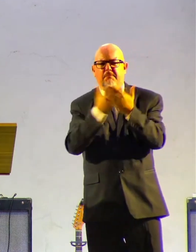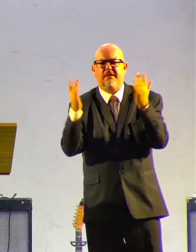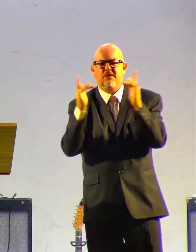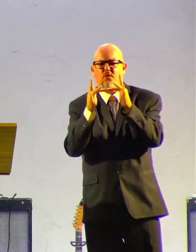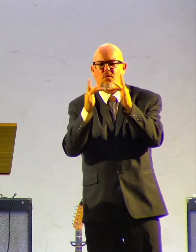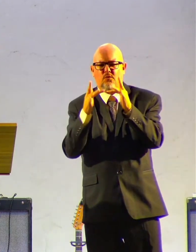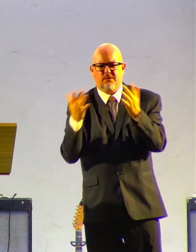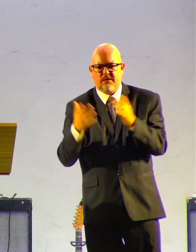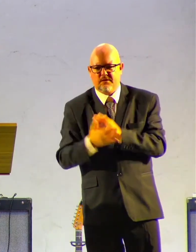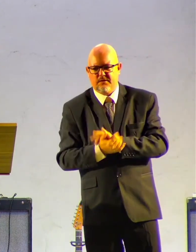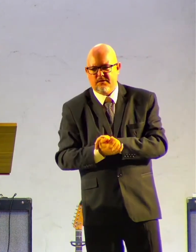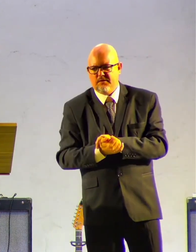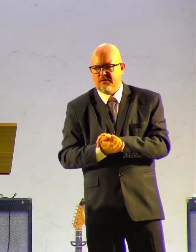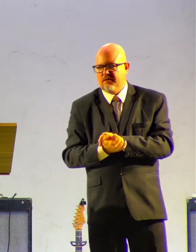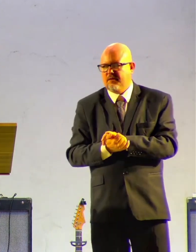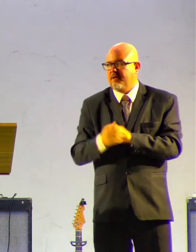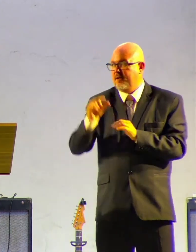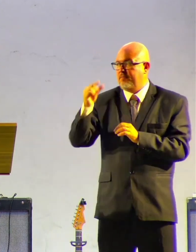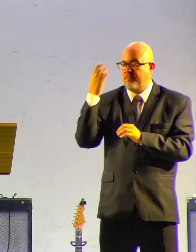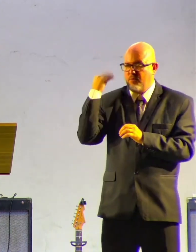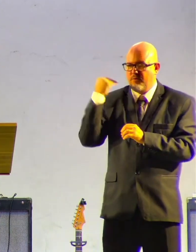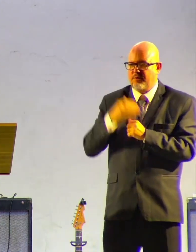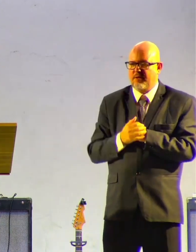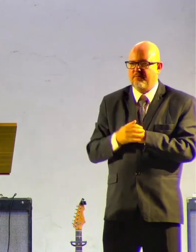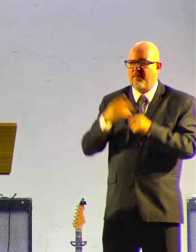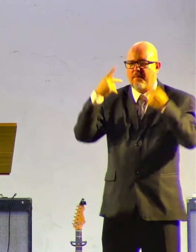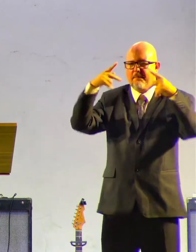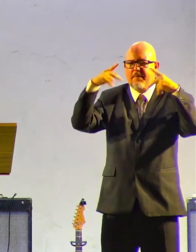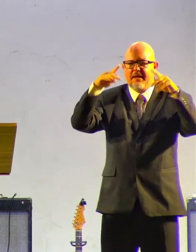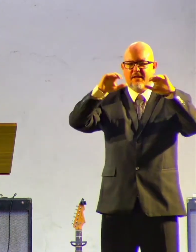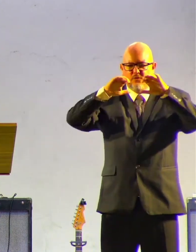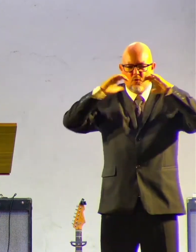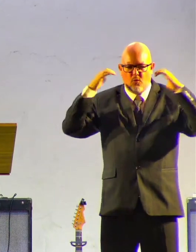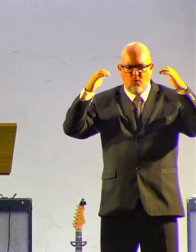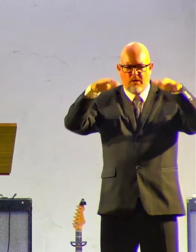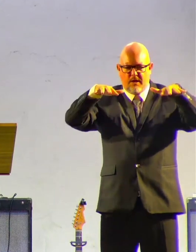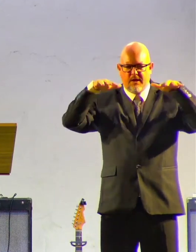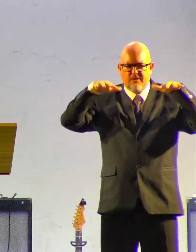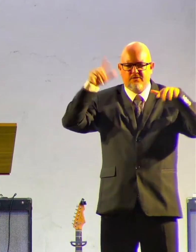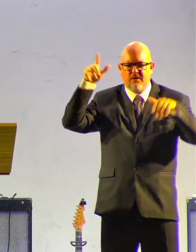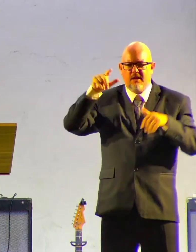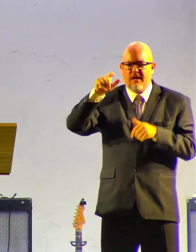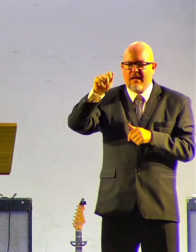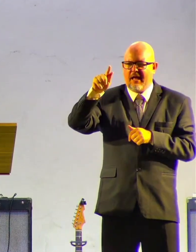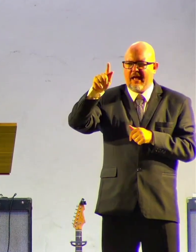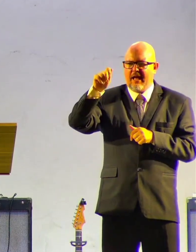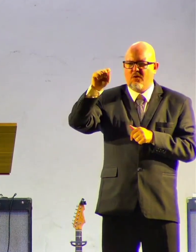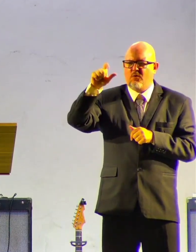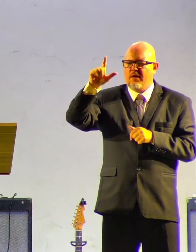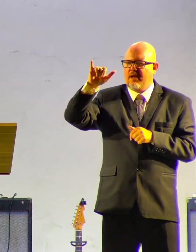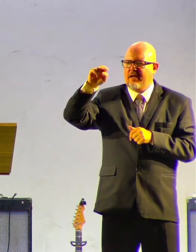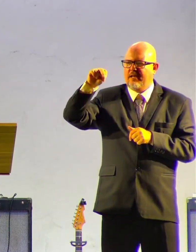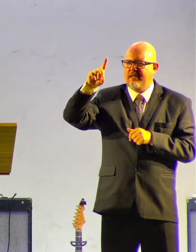ele. Mais recentemente, estava pregando um congresso, lá em Águas de Lindóia,